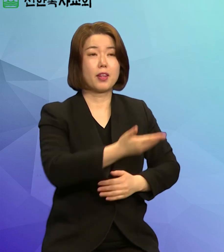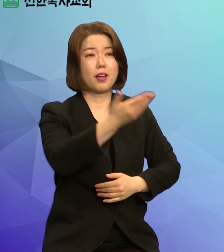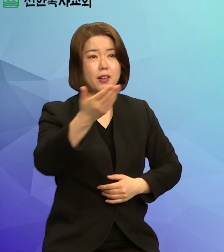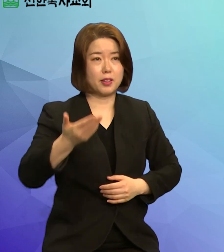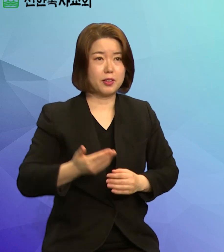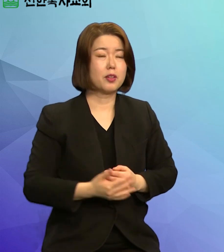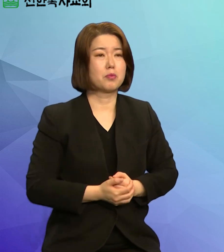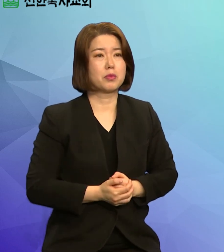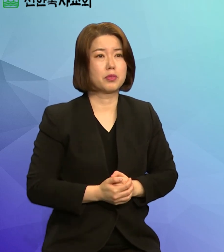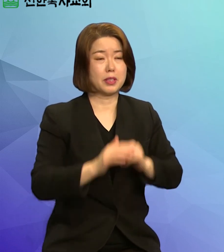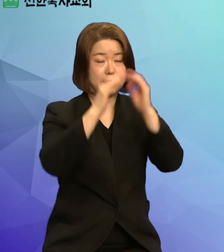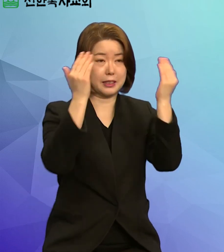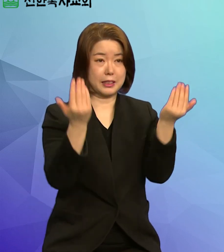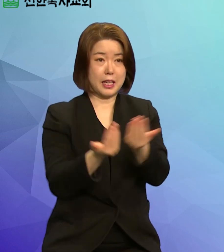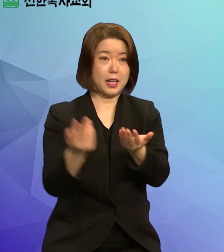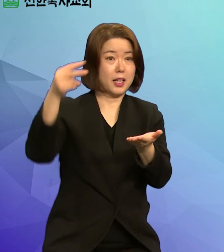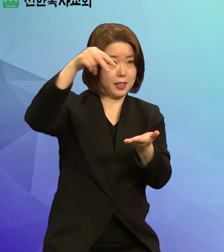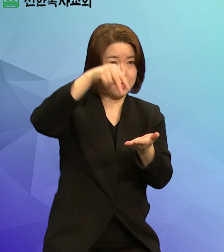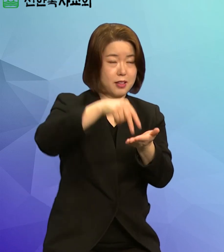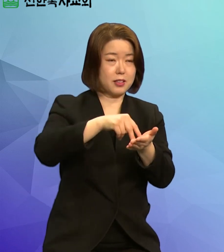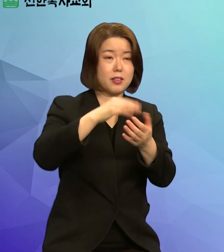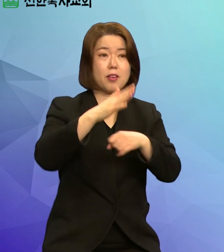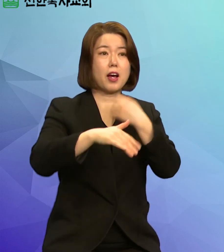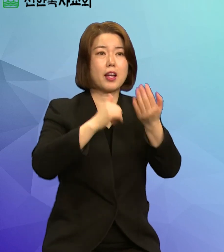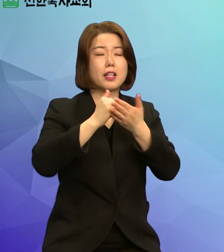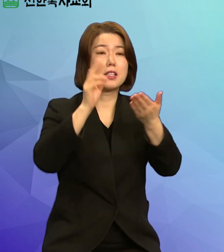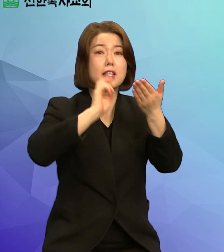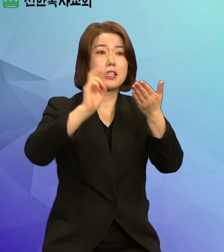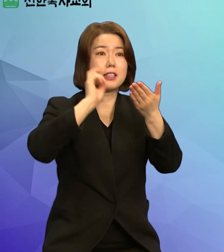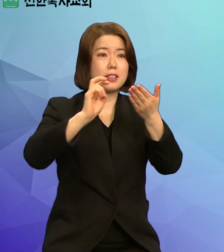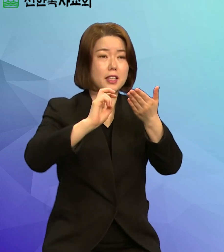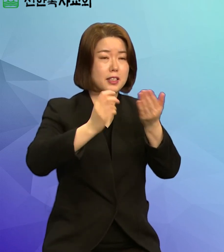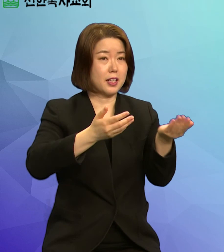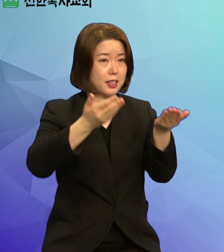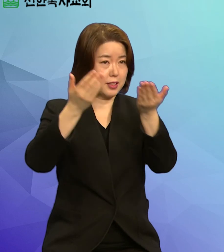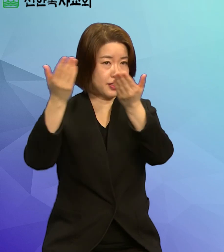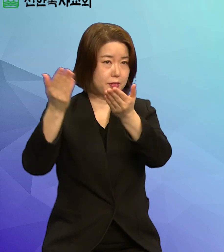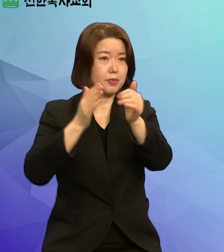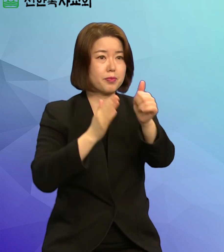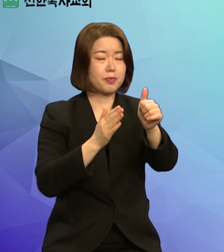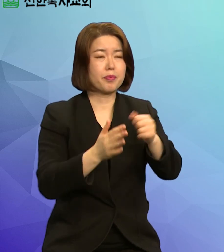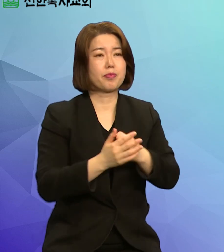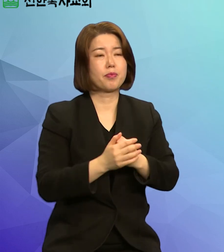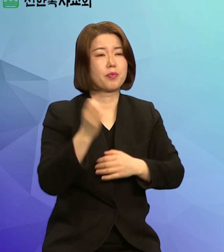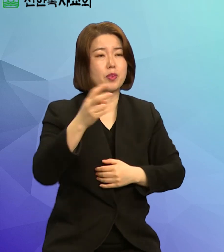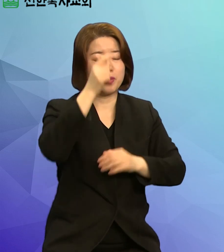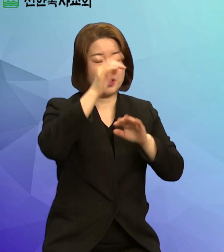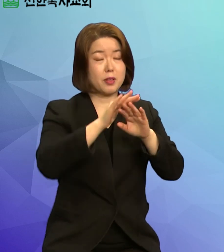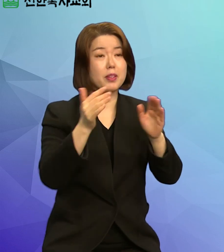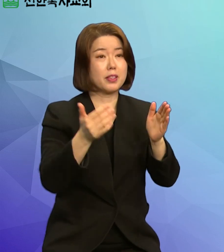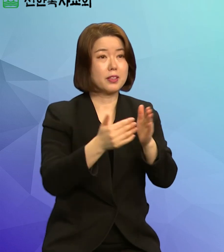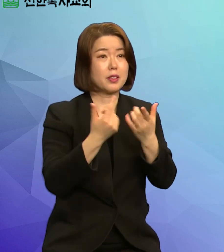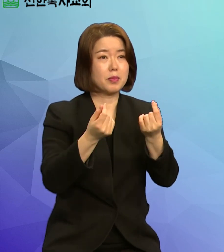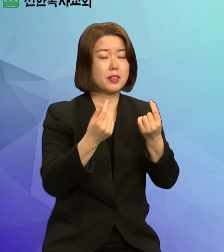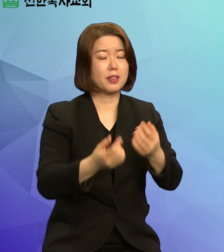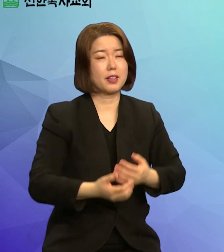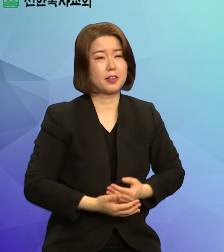여러분 다 일어나셔서 우리 하나님께 찬양을 올려드리고 그리고 예배를 마치겠습니다.